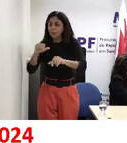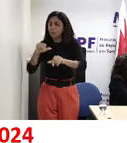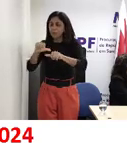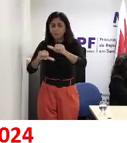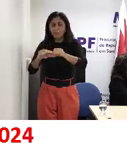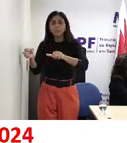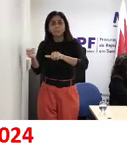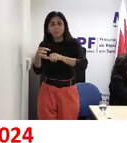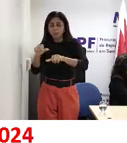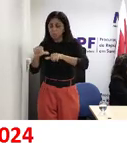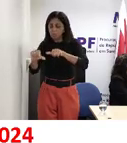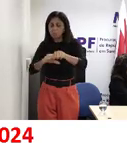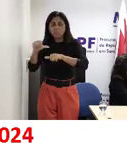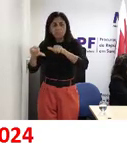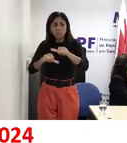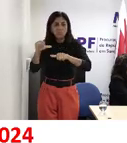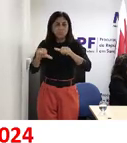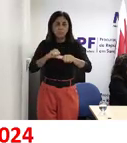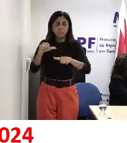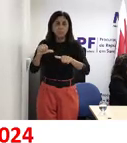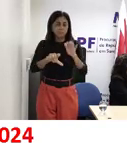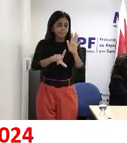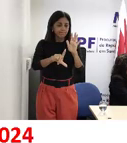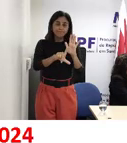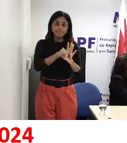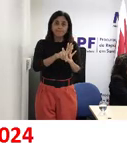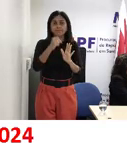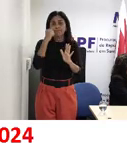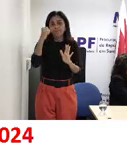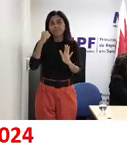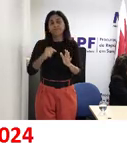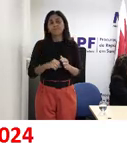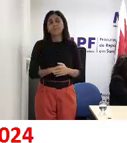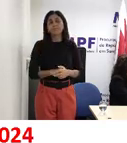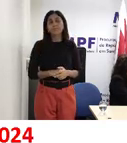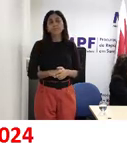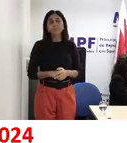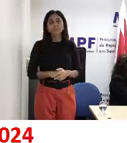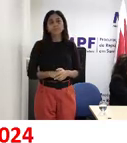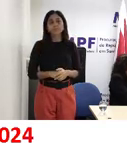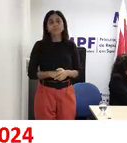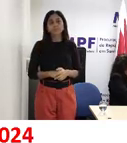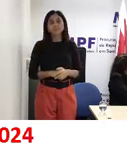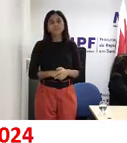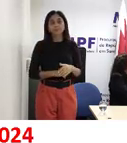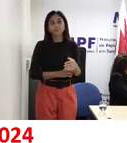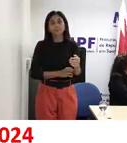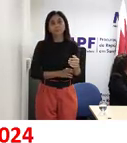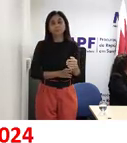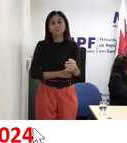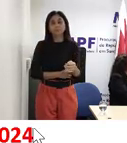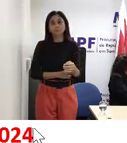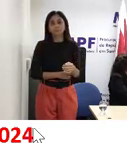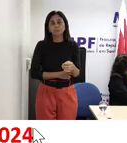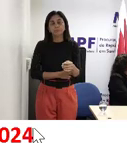discutiu aqui o desuso dessa palavra tá ok a oferta aquele que tá oferecendo a divulgação o armazenamento